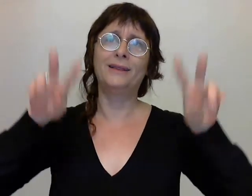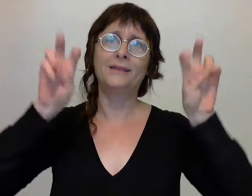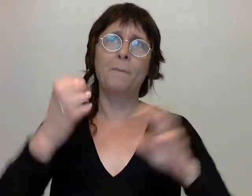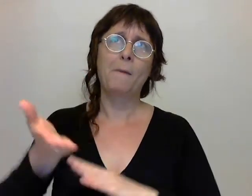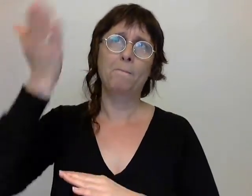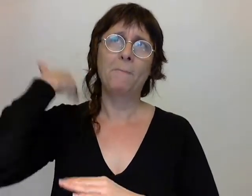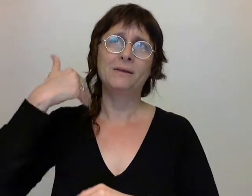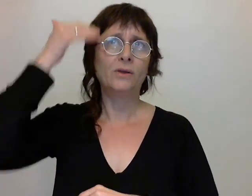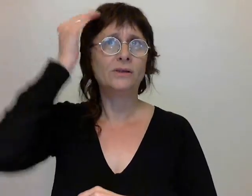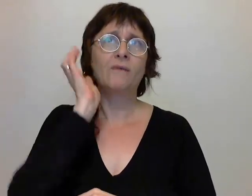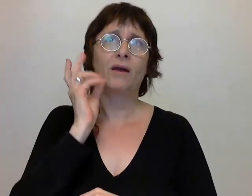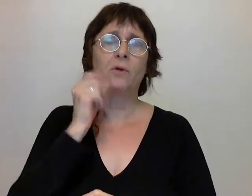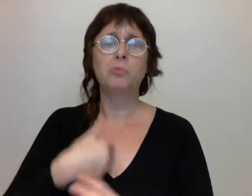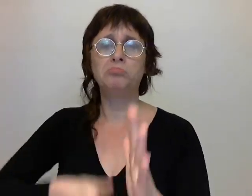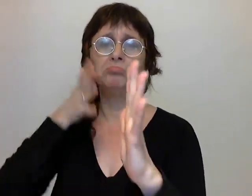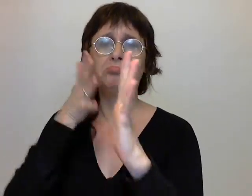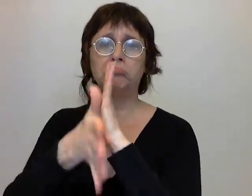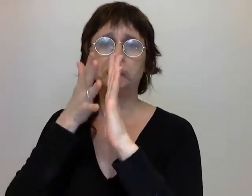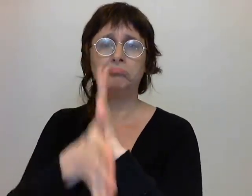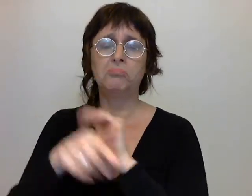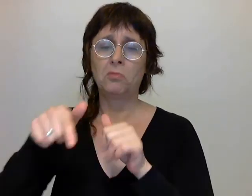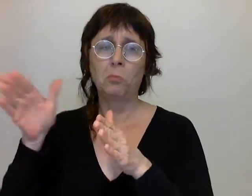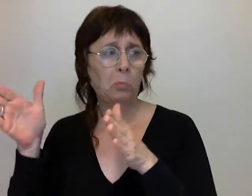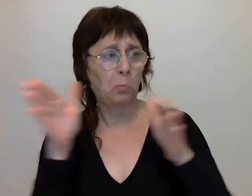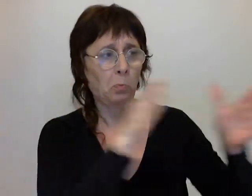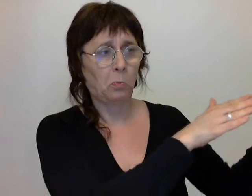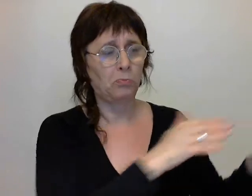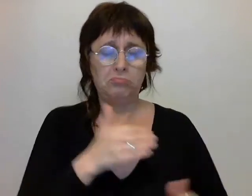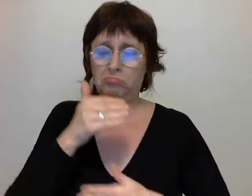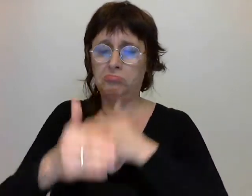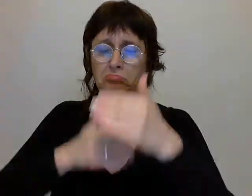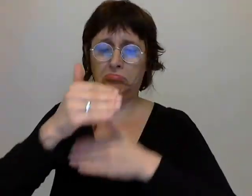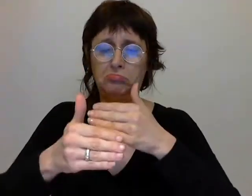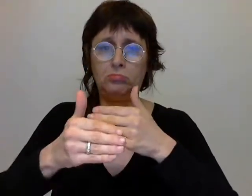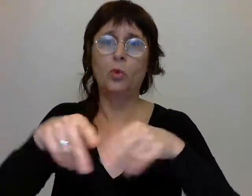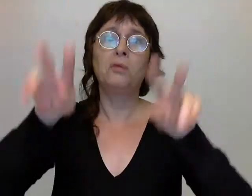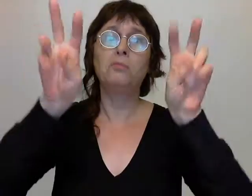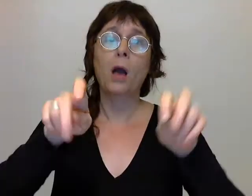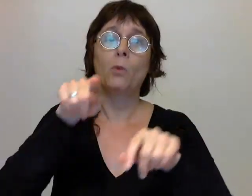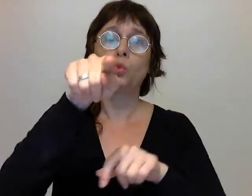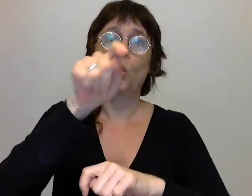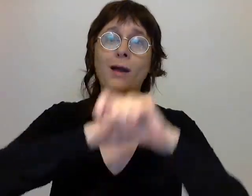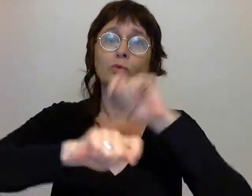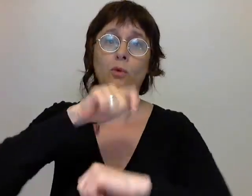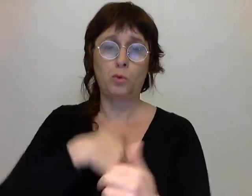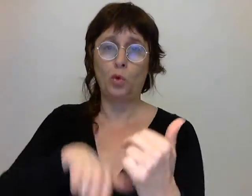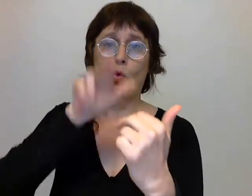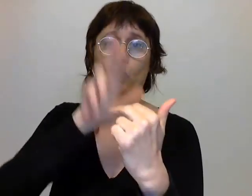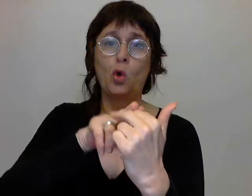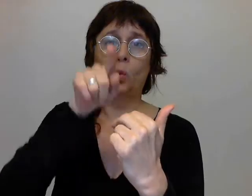visto antes. Señor, si no tengo total confianza en su competencia, pero quizá debería plantearse la oportunidad de que estén pasando más cosas